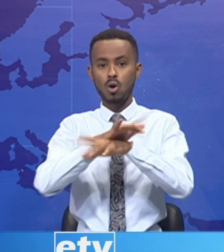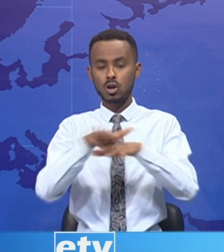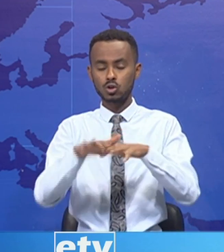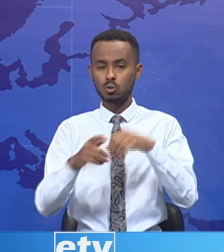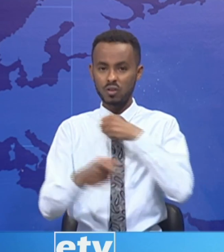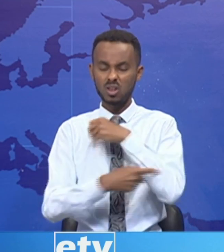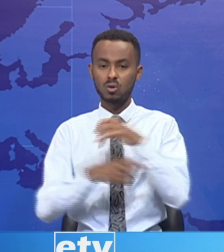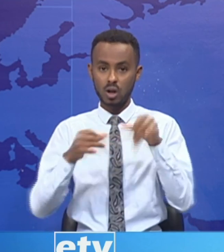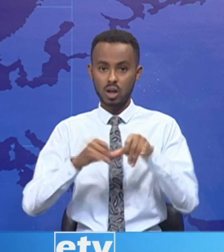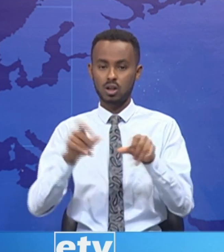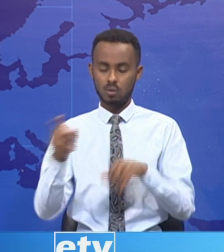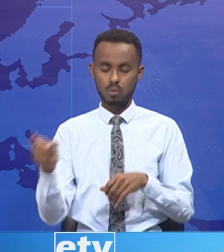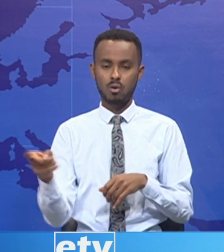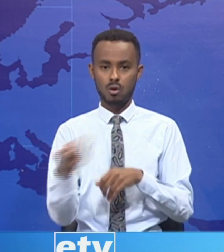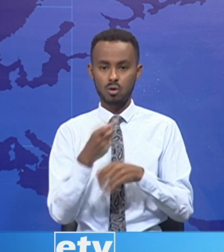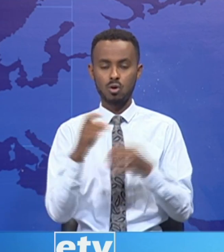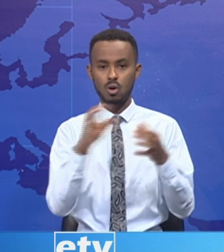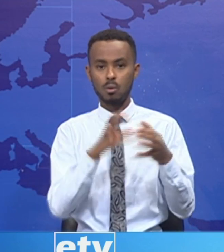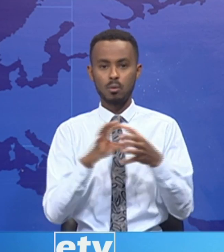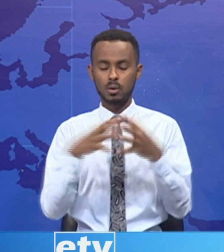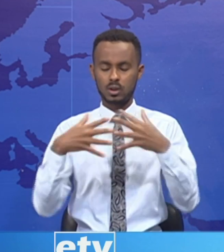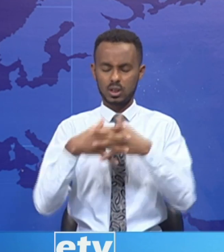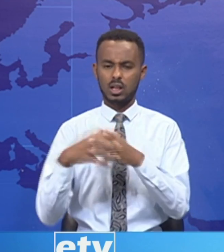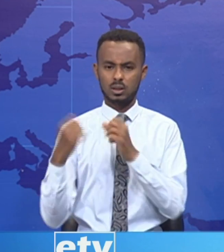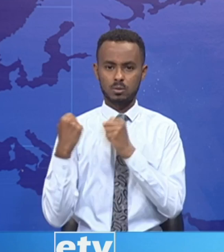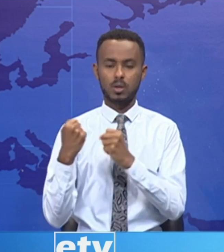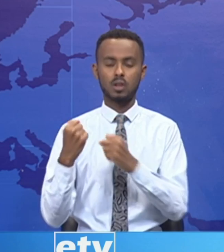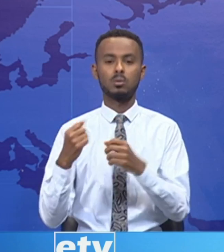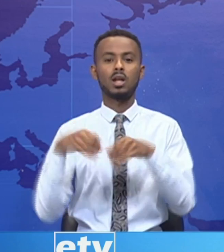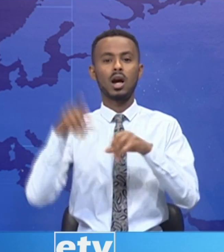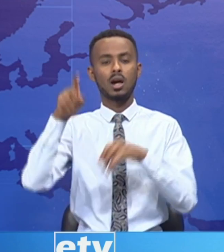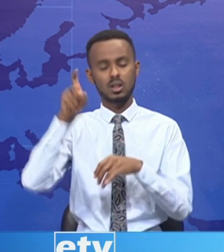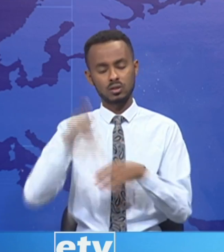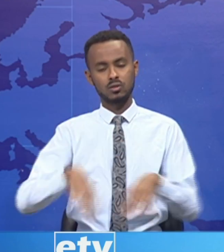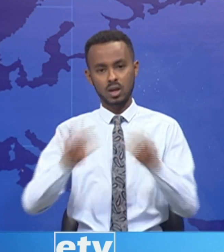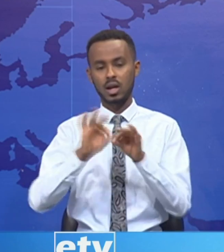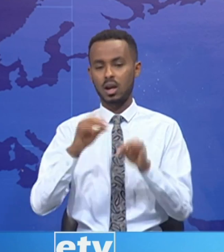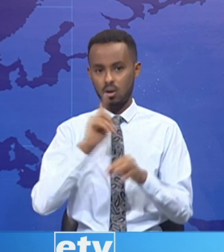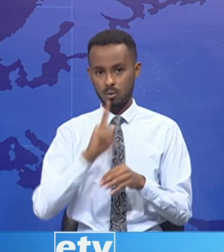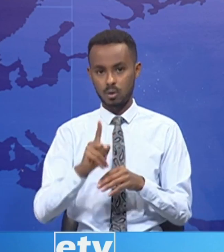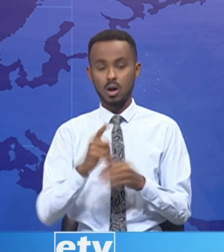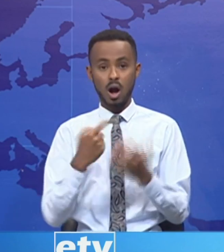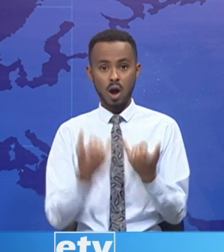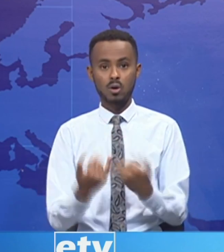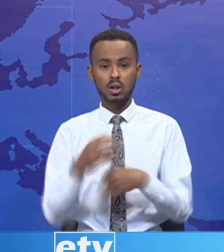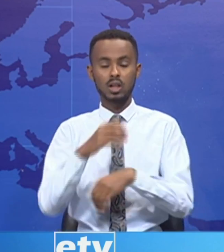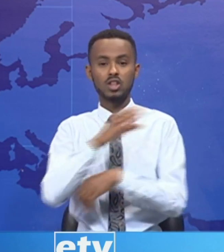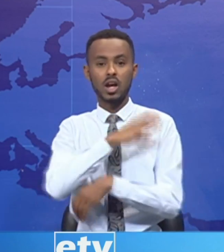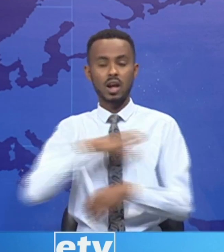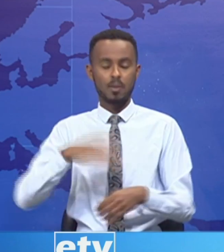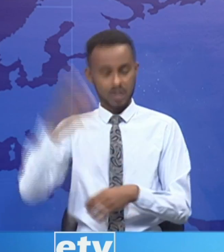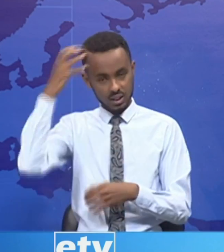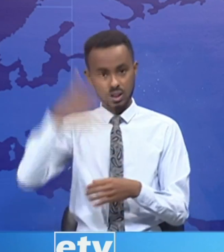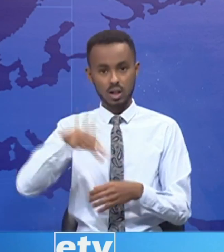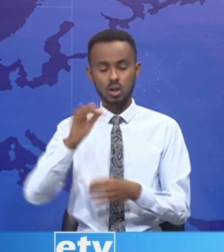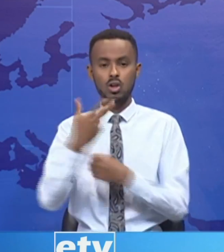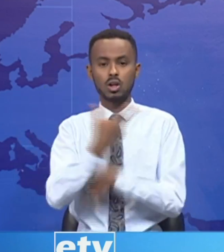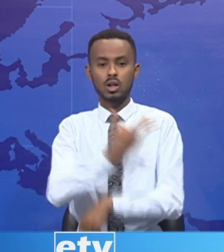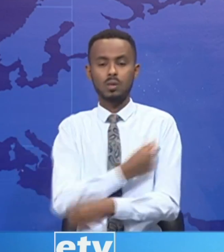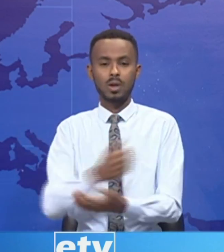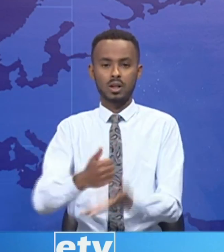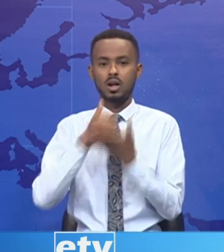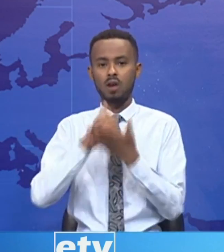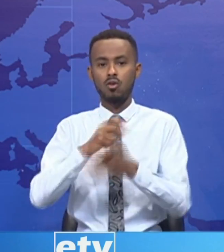መፈተኑን የቀጠለ በመሆኑ ህብረትና ትብብራችን መጠናከሩ ያስፈልገናል። አሁን ከቻይና መንግስት የተገኘው የክትባት